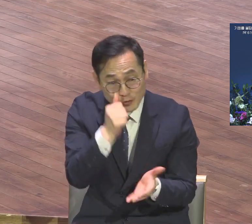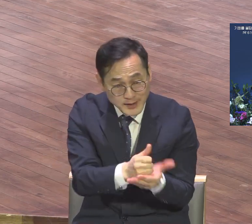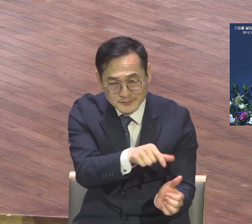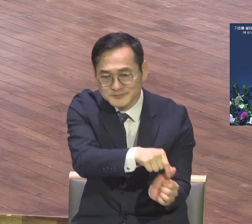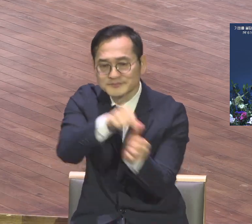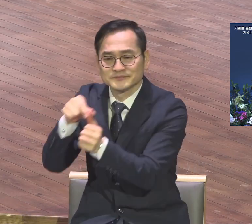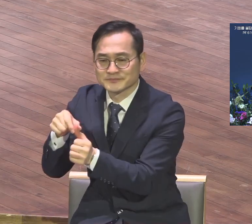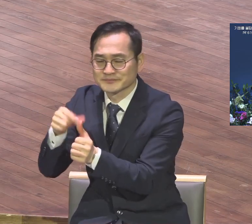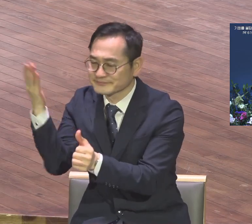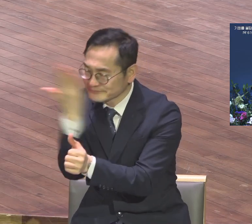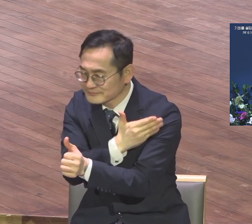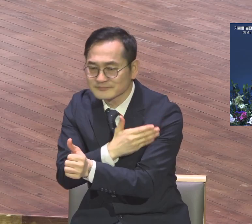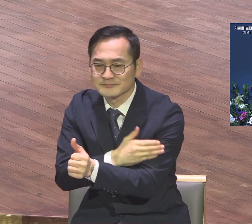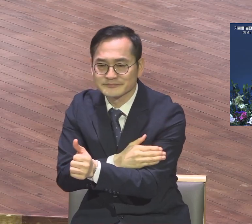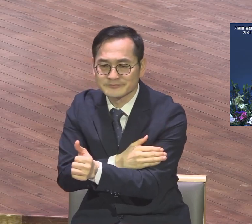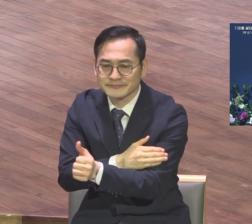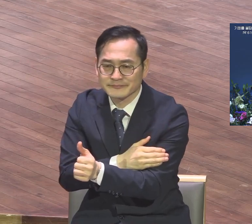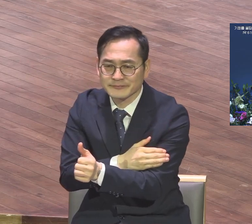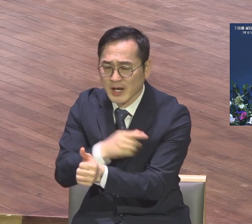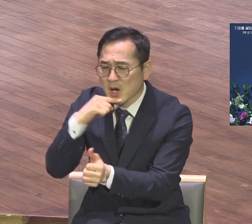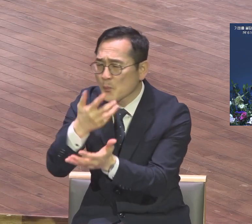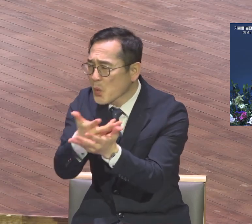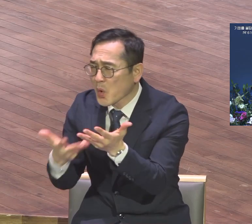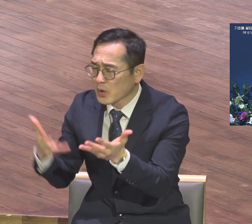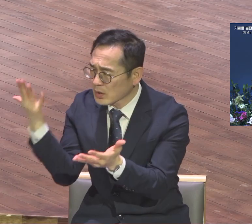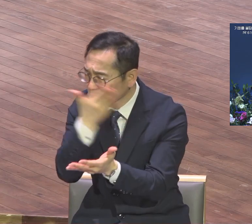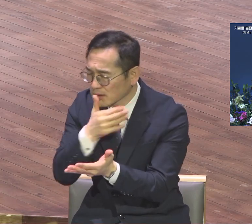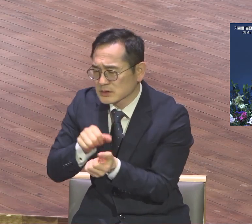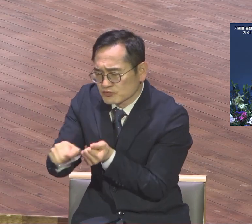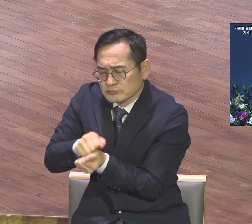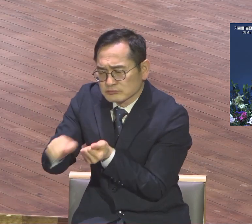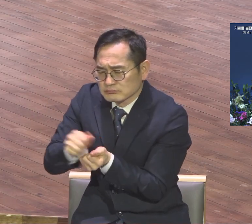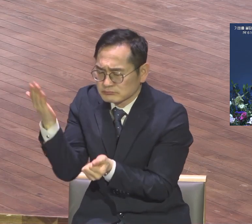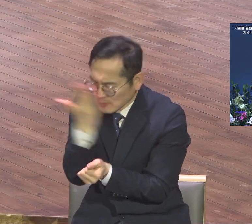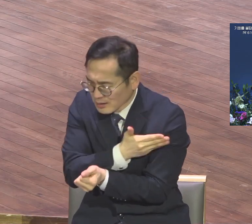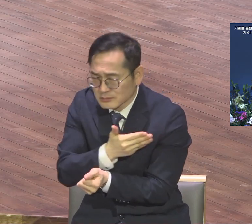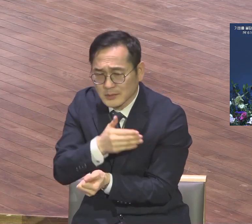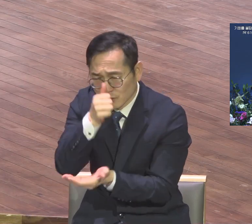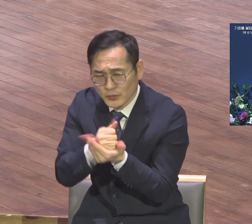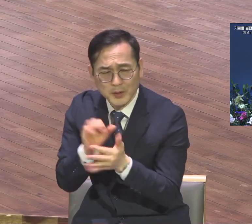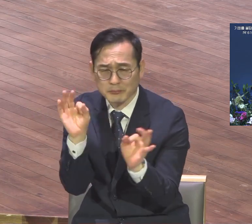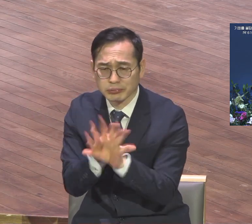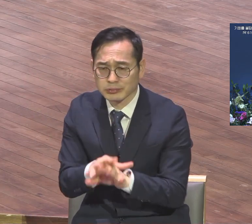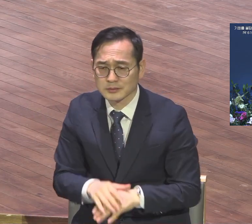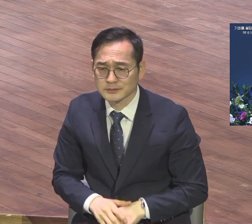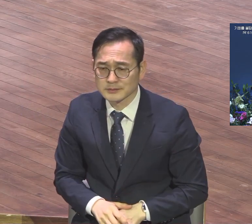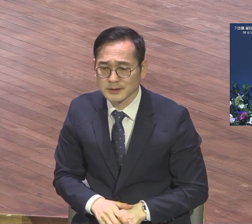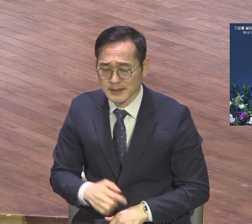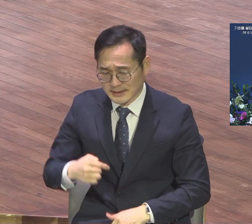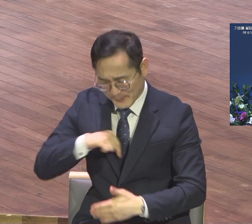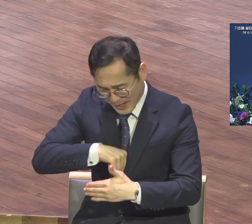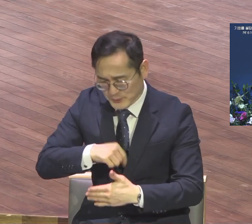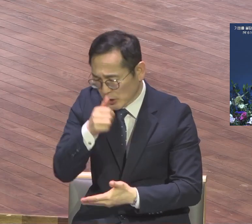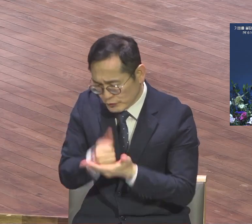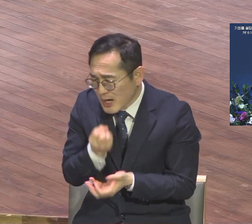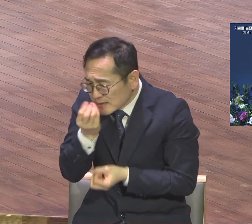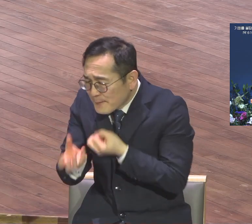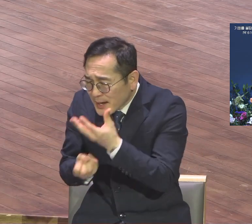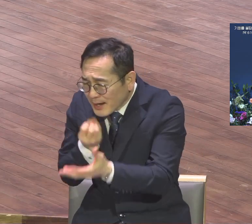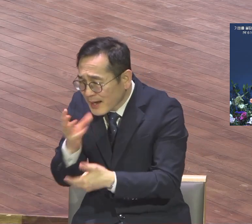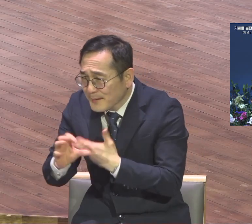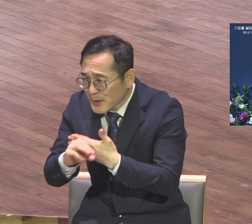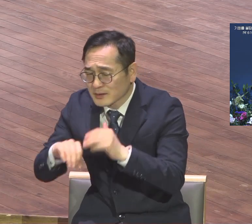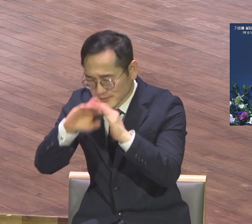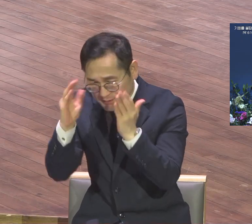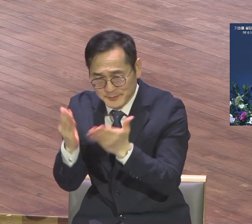믿기 때문에, 회개하기 때문에 예수의 보혈의 피로 죄 지심 받아. 만약 우리가 우리 죄를 자백하면 저는 미쁘서 어려서 우리 죄를